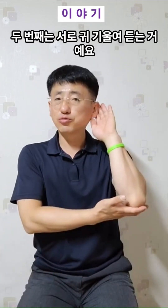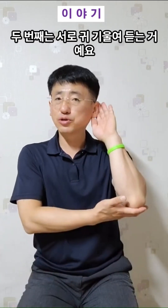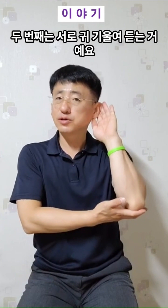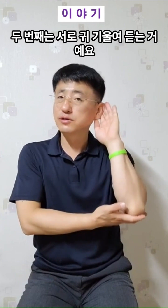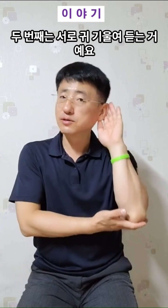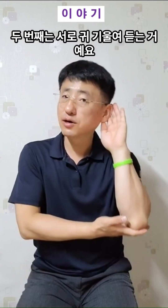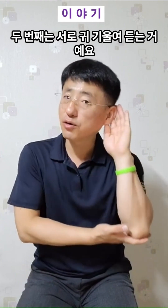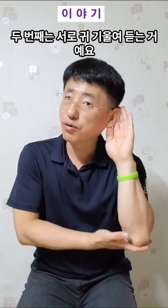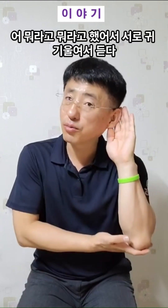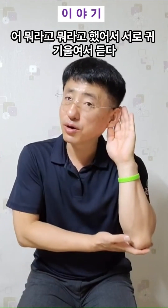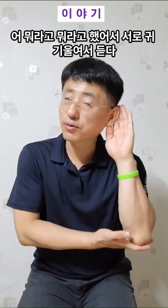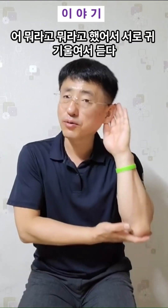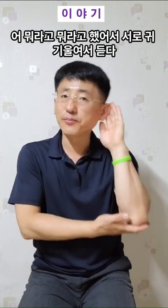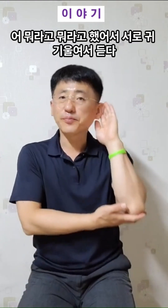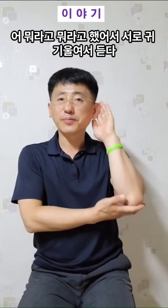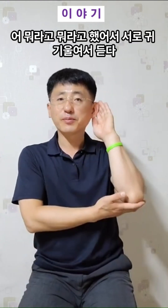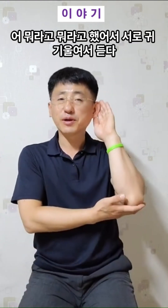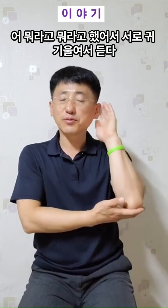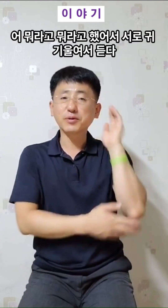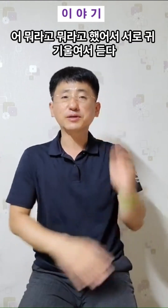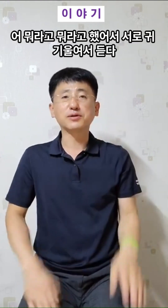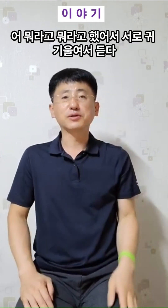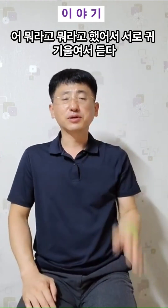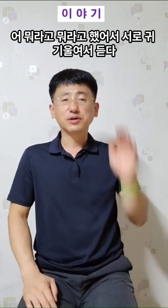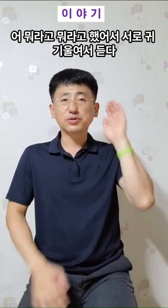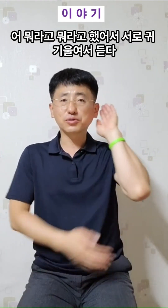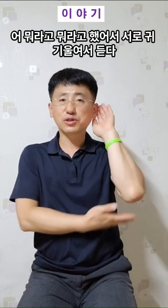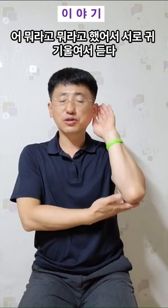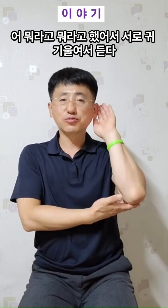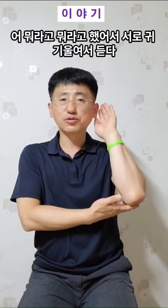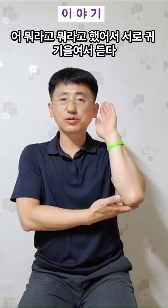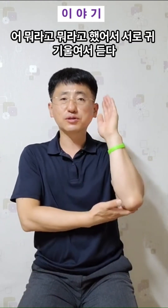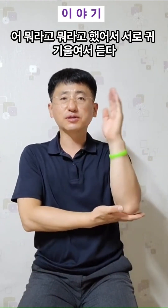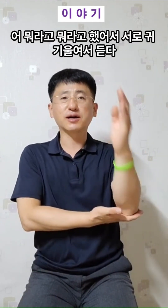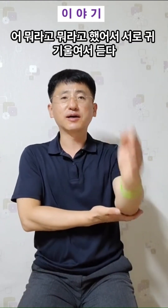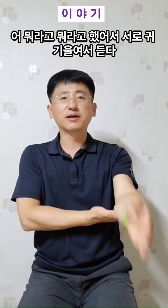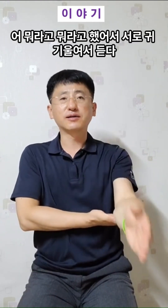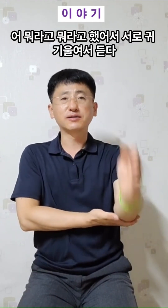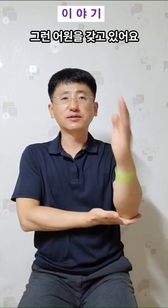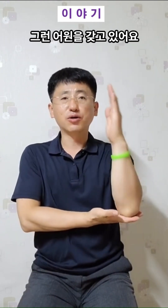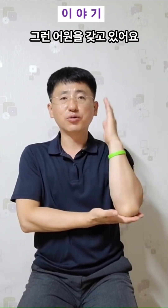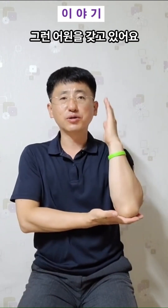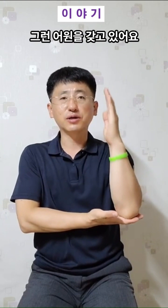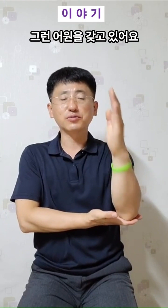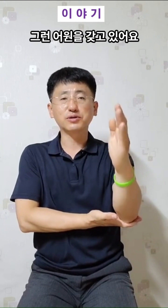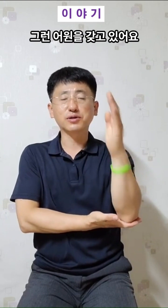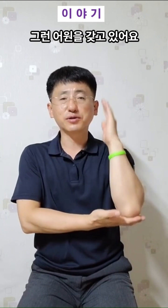기울여 듣는 거예요. 뭐라고? 뭐라고? 해서 서로 귀 기울여서 듣다. 그런 어원을 갖고 있어요.